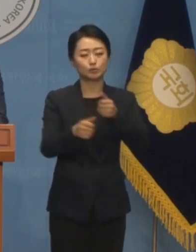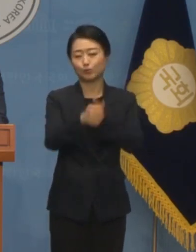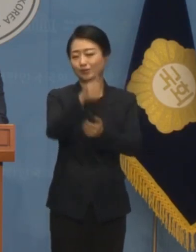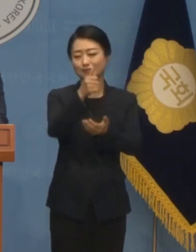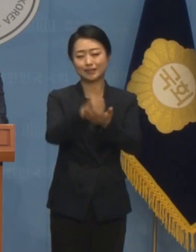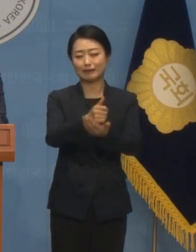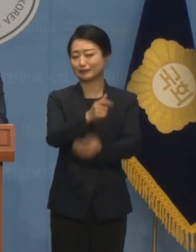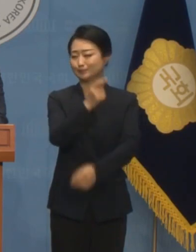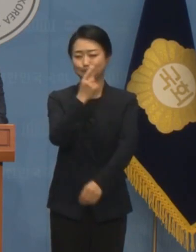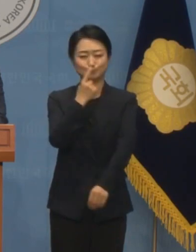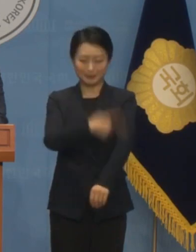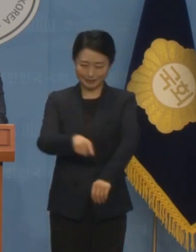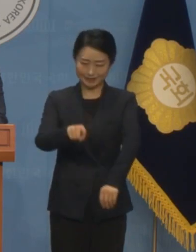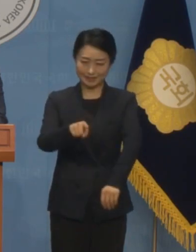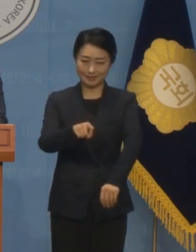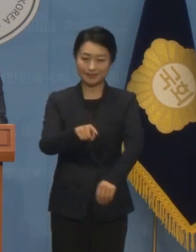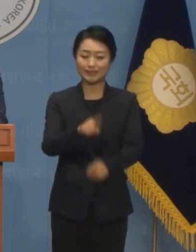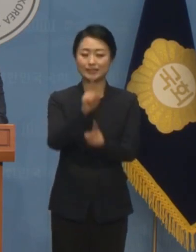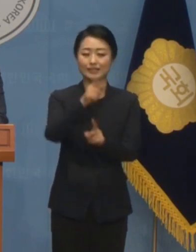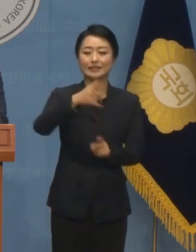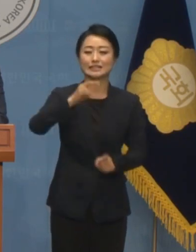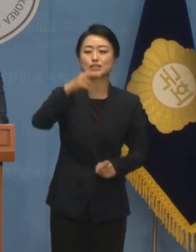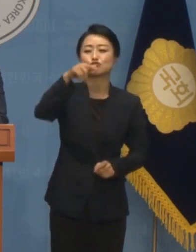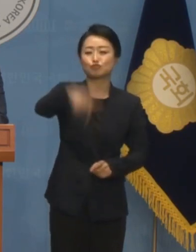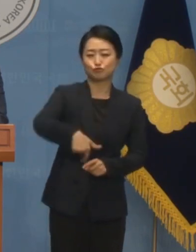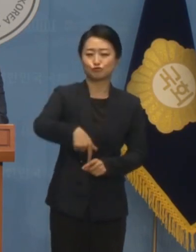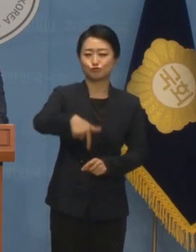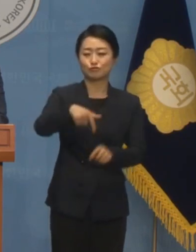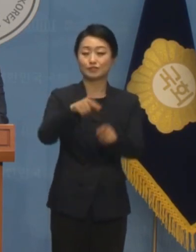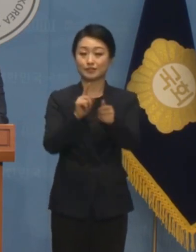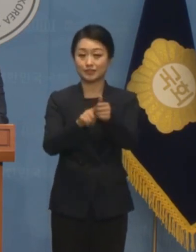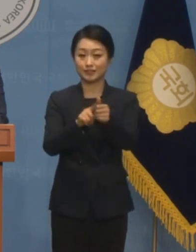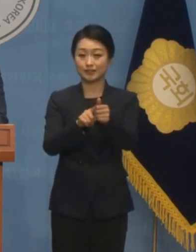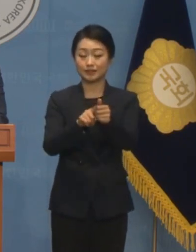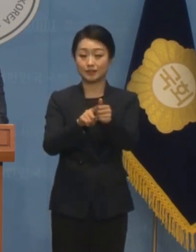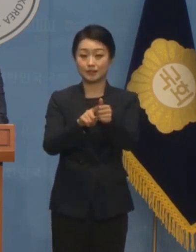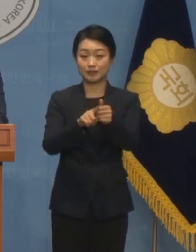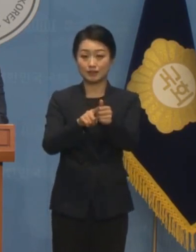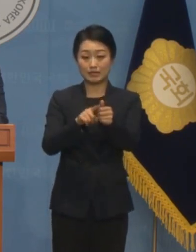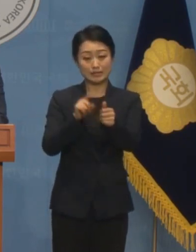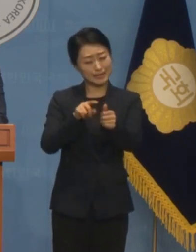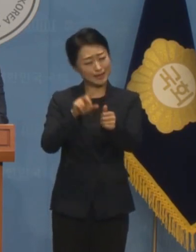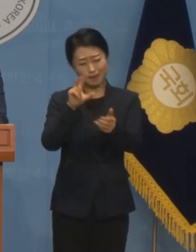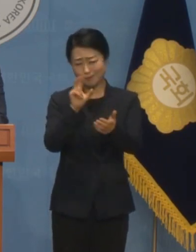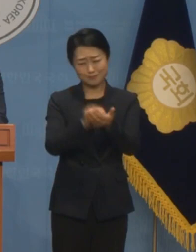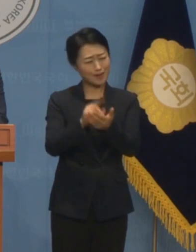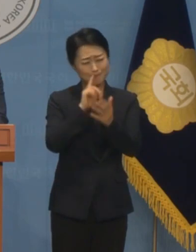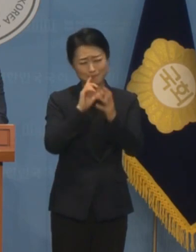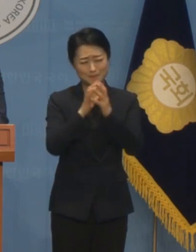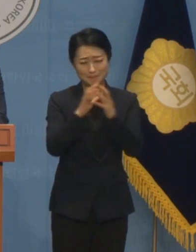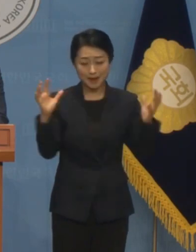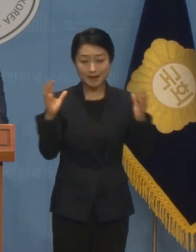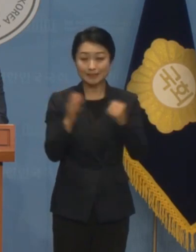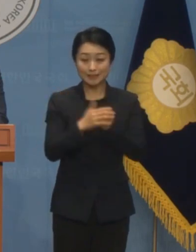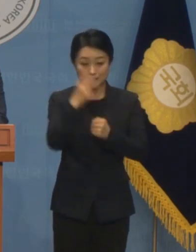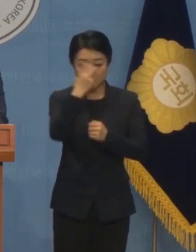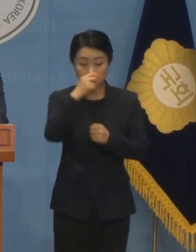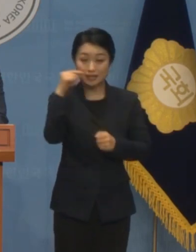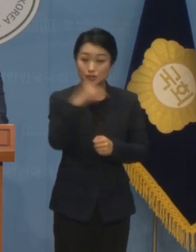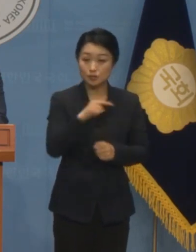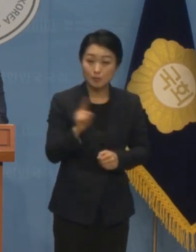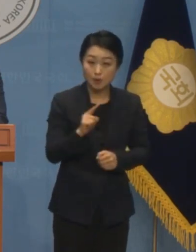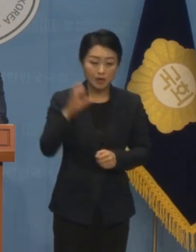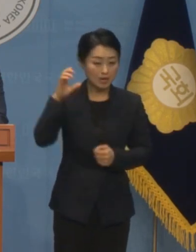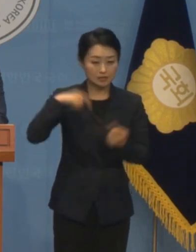방송통신위원장의 자격이 없습니다. 이진숙 후보자를 둘러싼 의혹을 규명하기 위해서라도 인사청문회